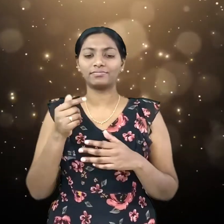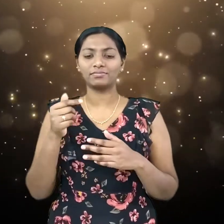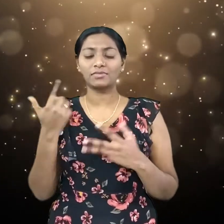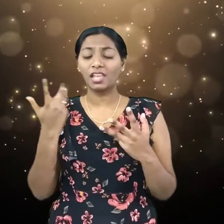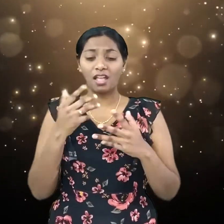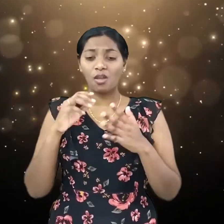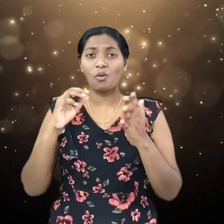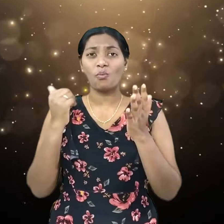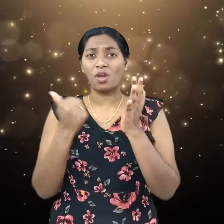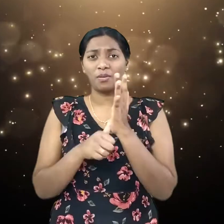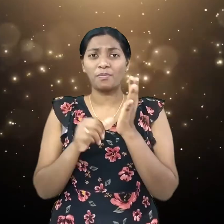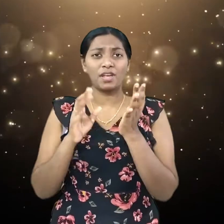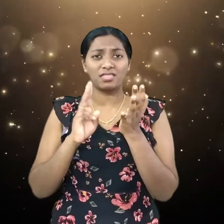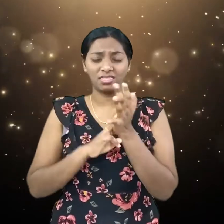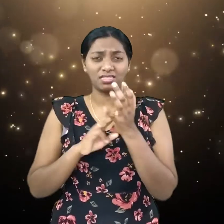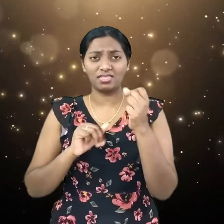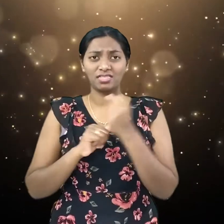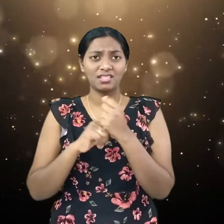इस बदलाव के महीने में,